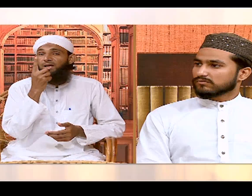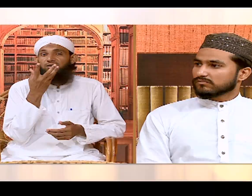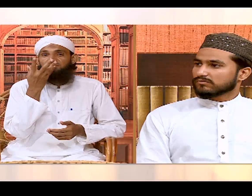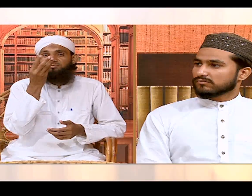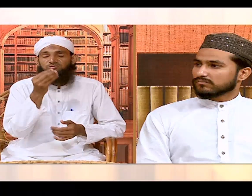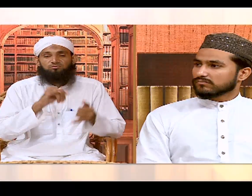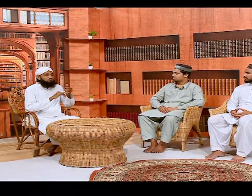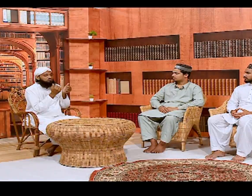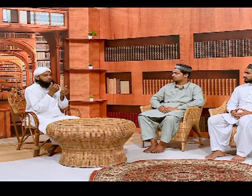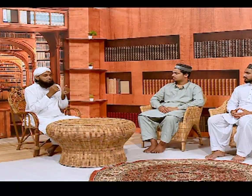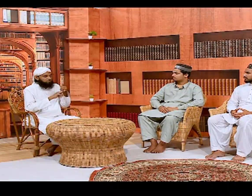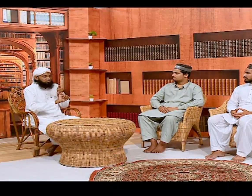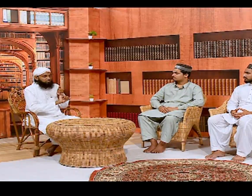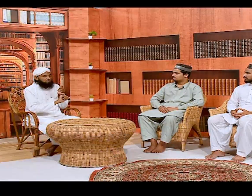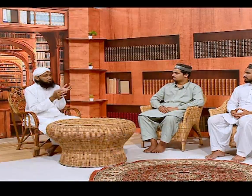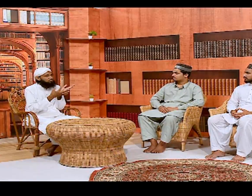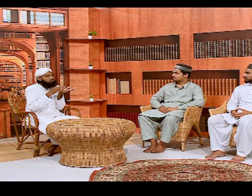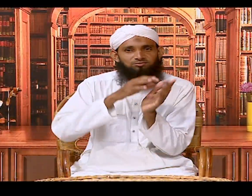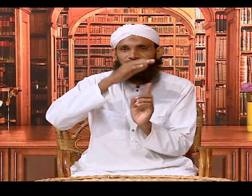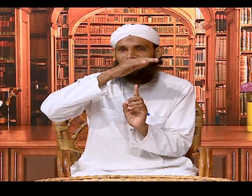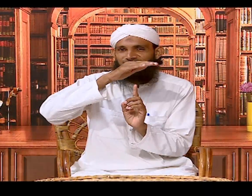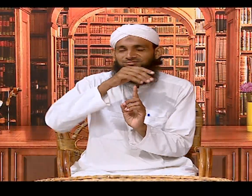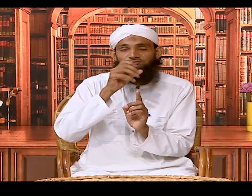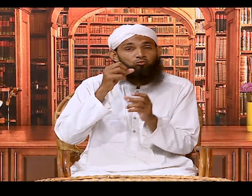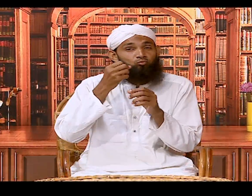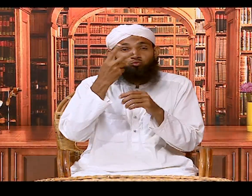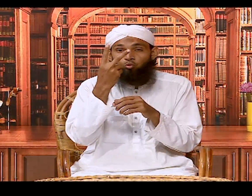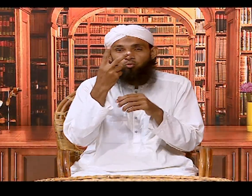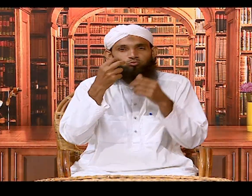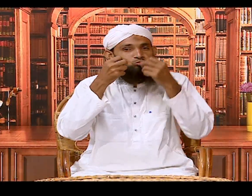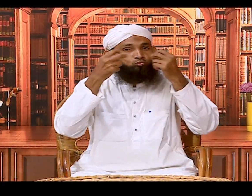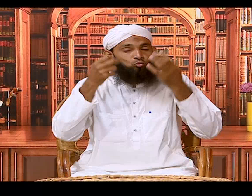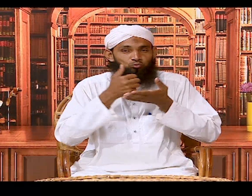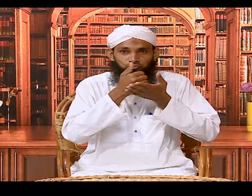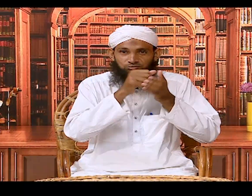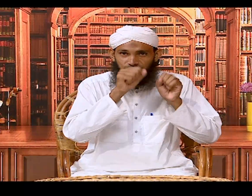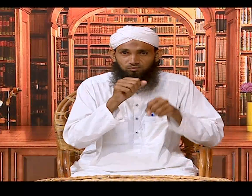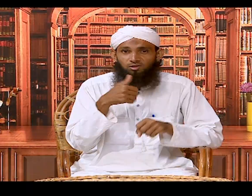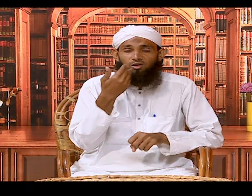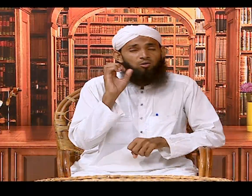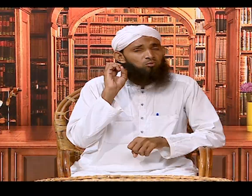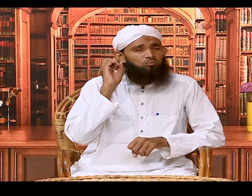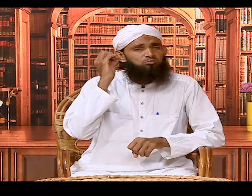پہلی خصوصیت، عثمان غنی رضی اللہ عنہ ذو النورین ہیں۔ حضرت عثمان غنی رضی اللہ عنہ کی پہلی اور مشہور و